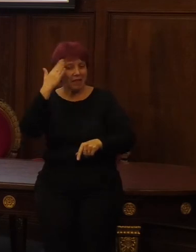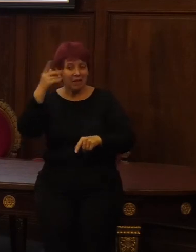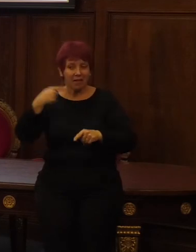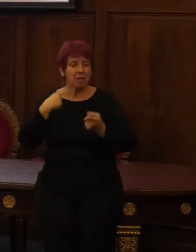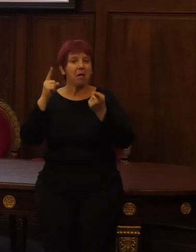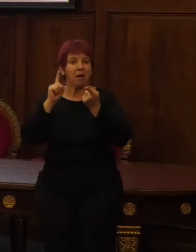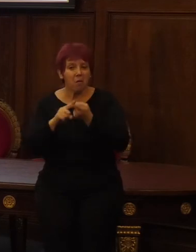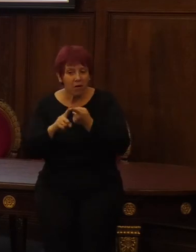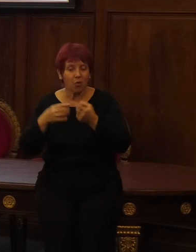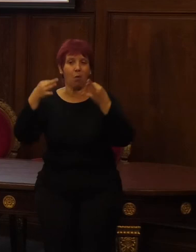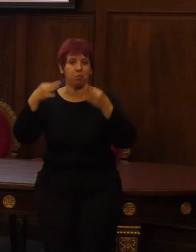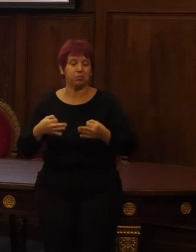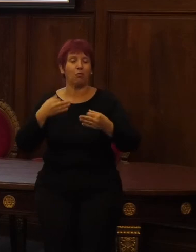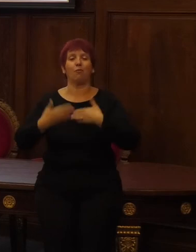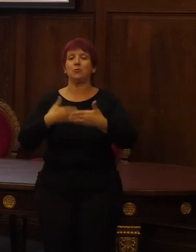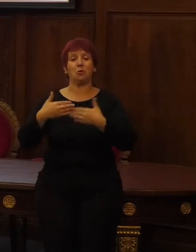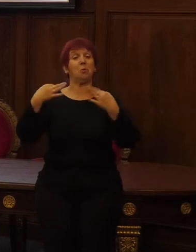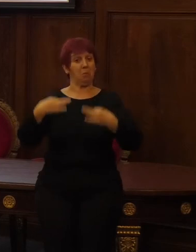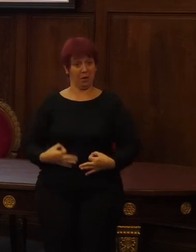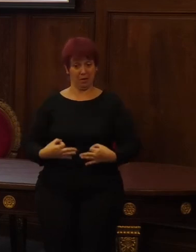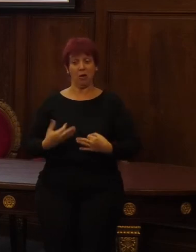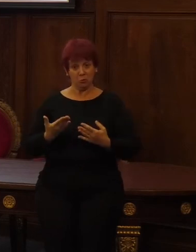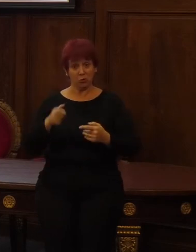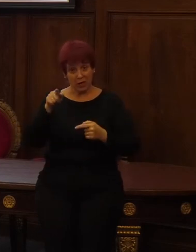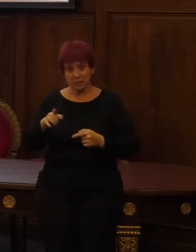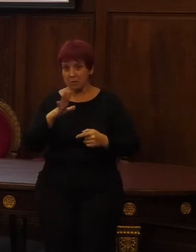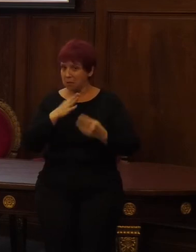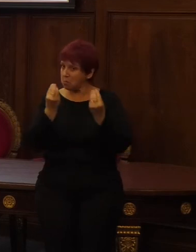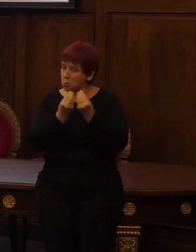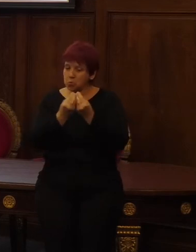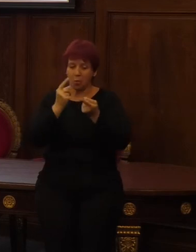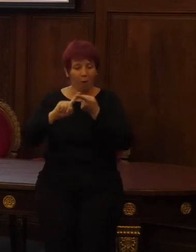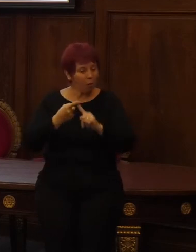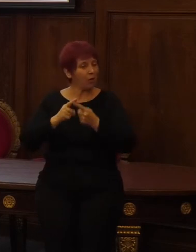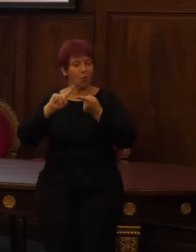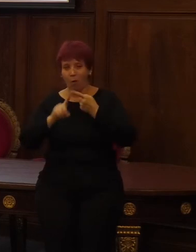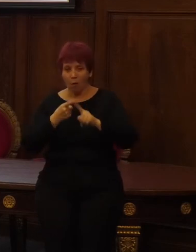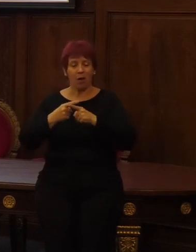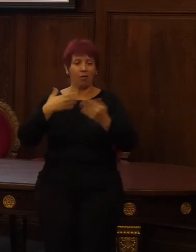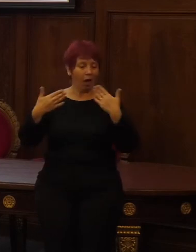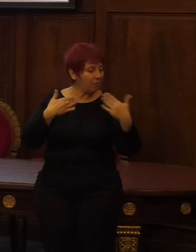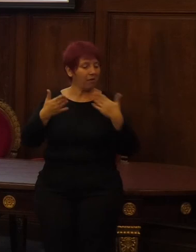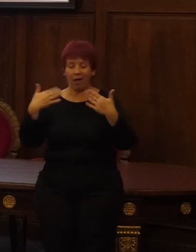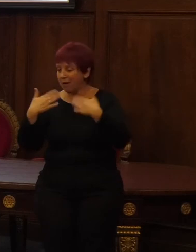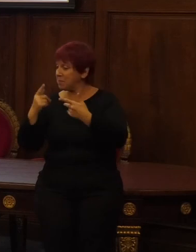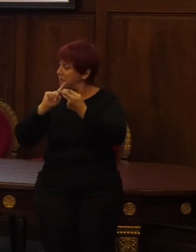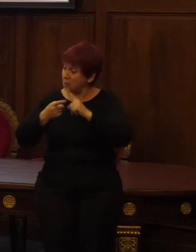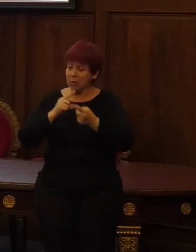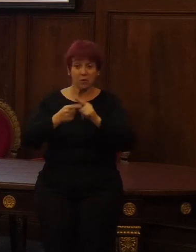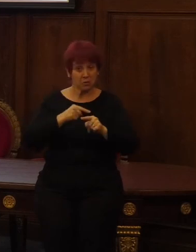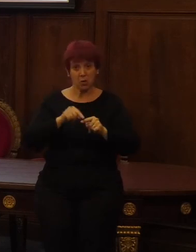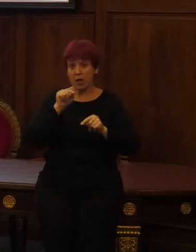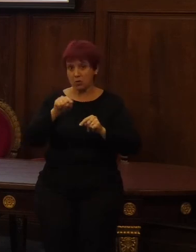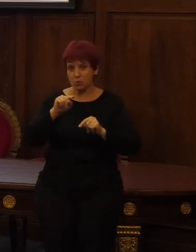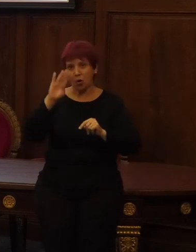cuando acordábamos funcionaba. Y tuvieron que haber muchos acuerdos. Entonces yo creo que también tenemos